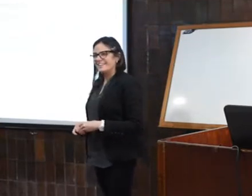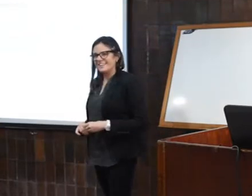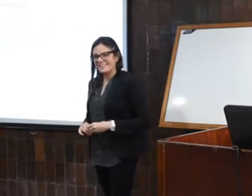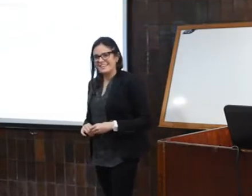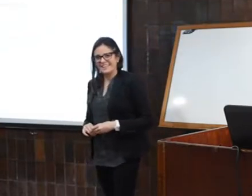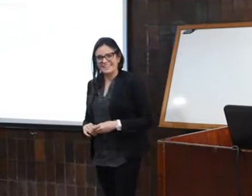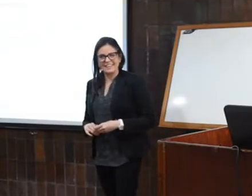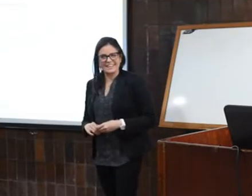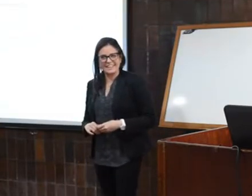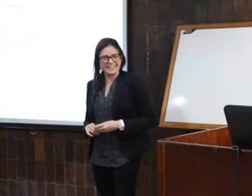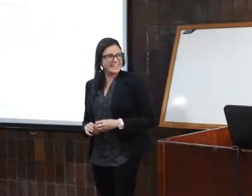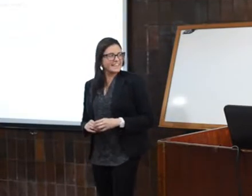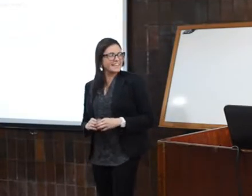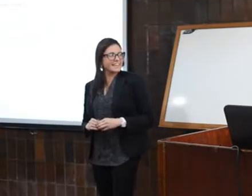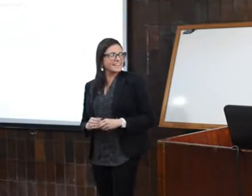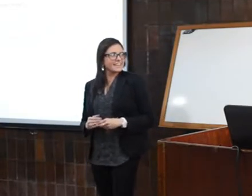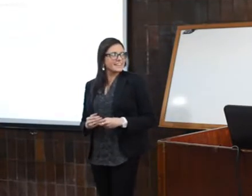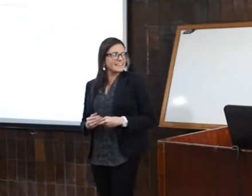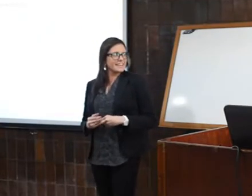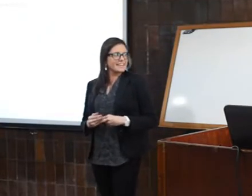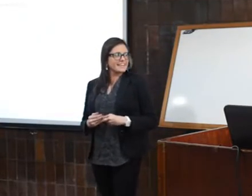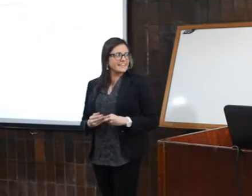cosas de repente